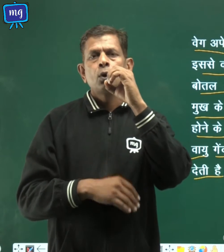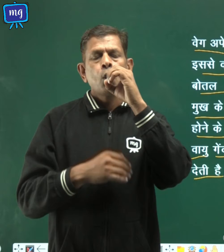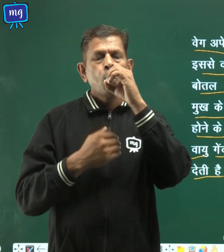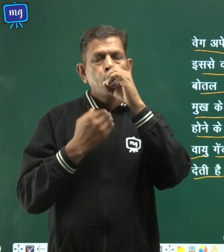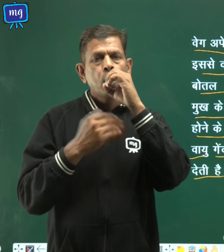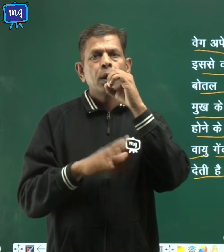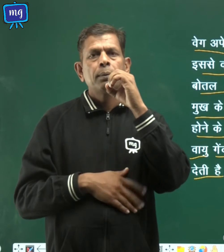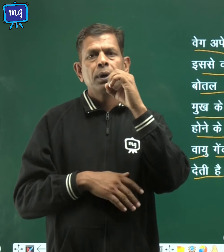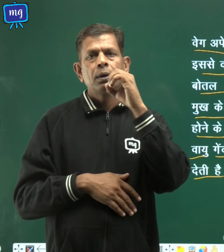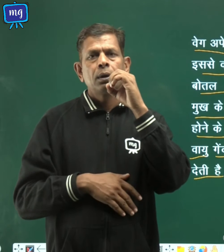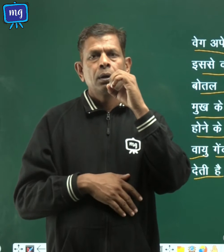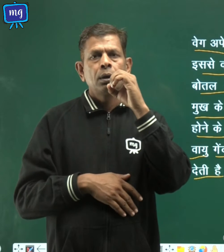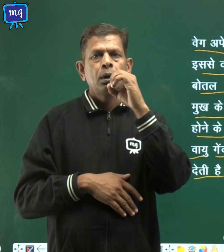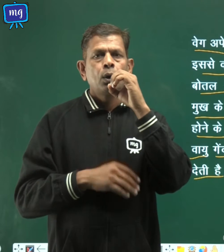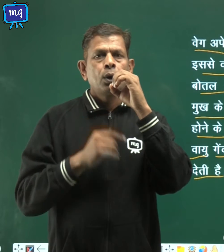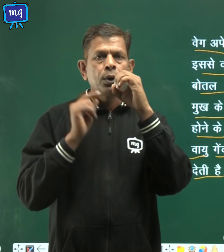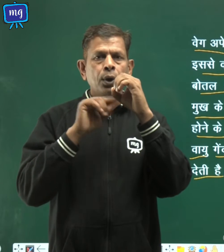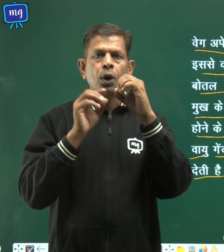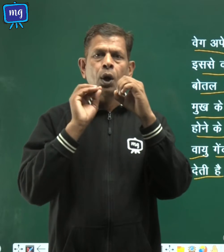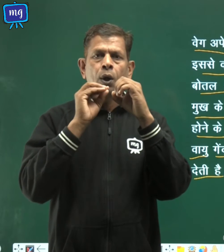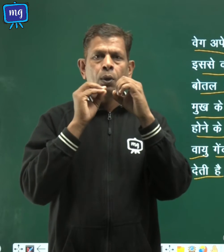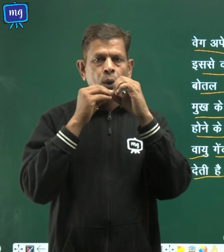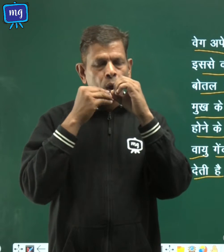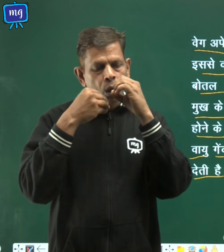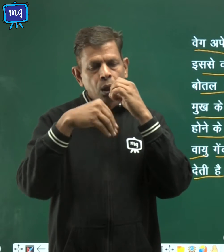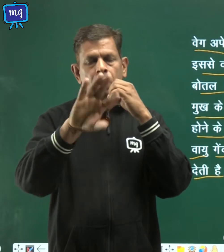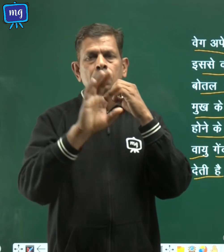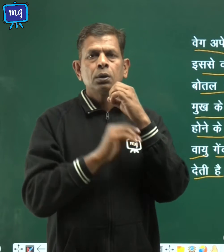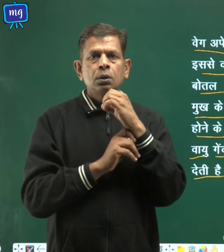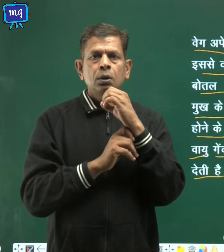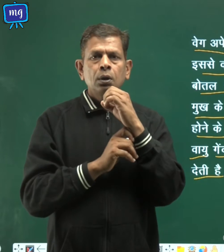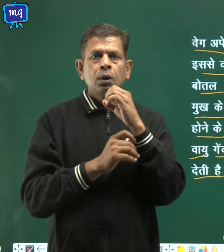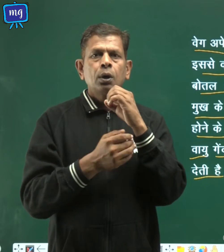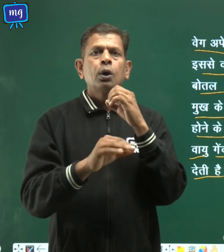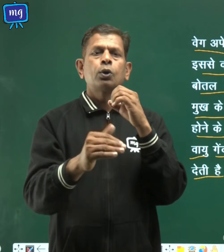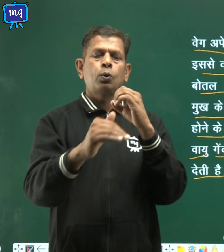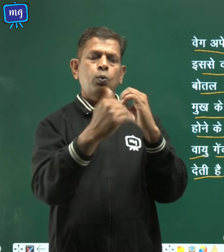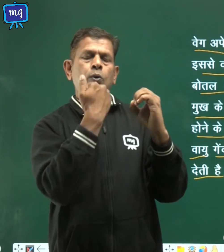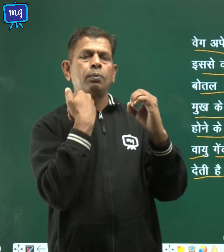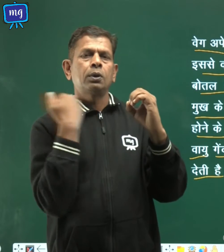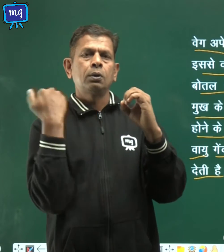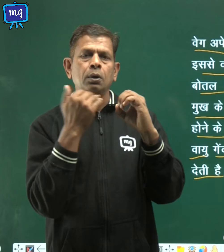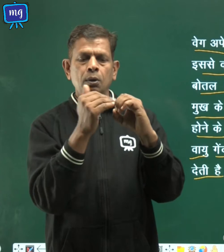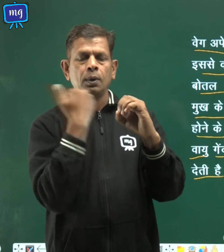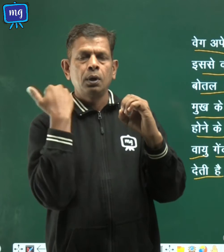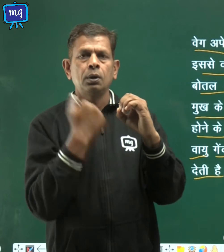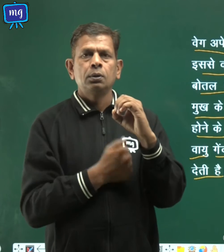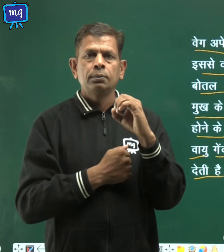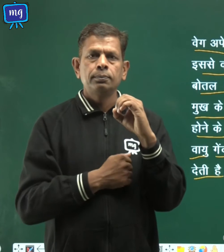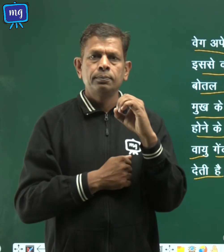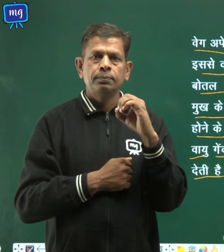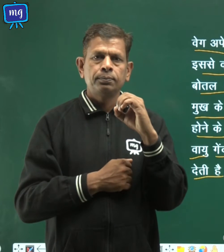फूंक मारने पर ये गेंद अंदर नहीं जाती। कहाँ आती है बच्चों? बाहर आ जाती